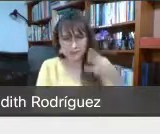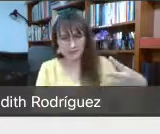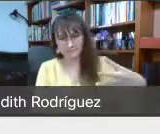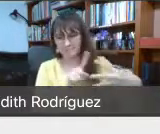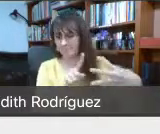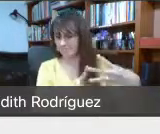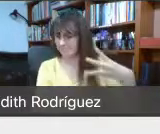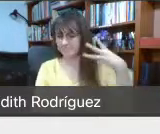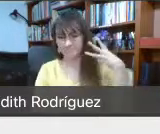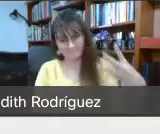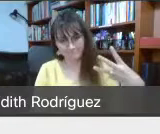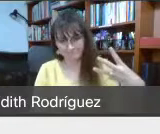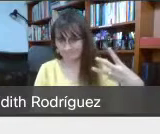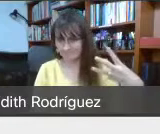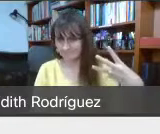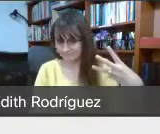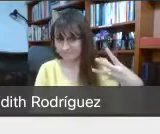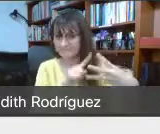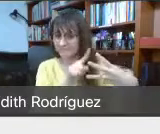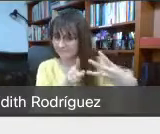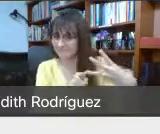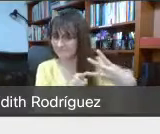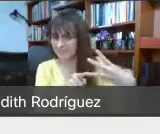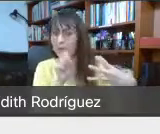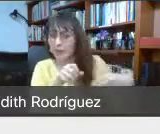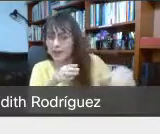Las amor son muy importantes.